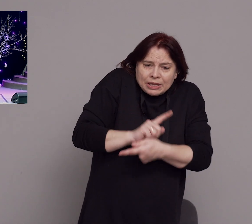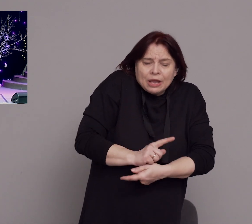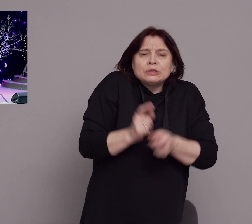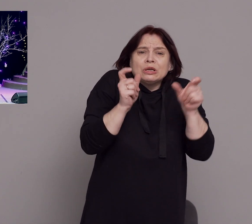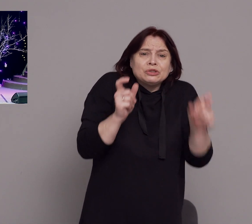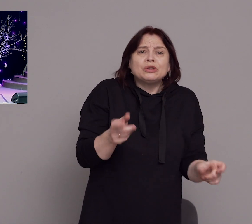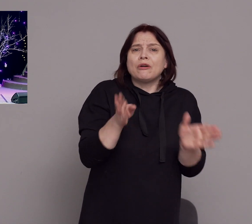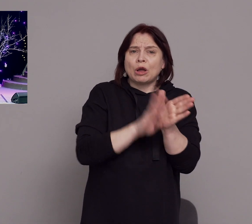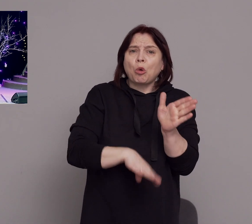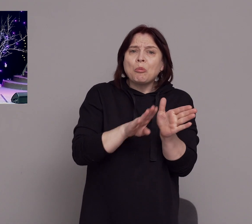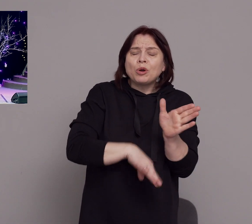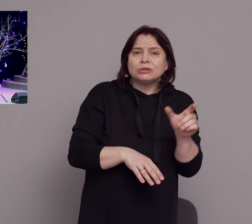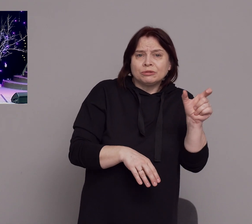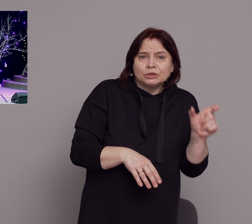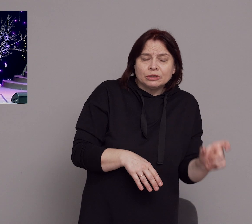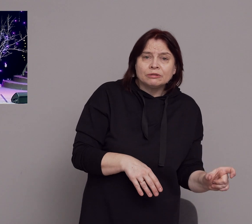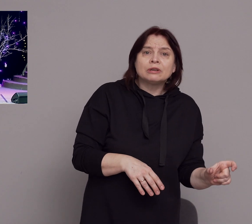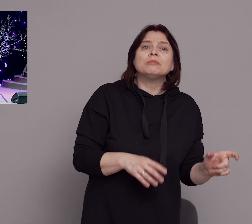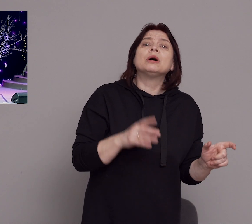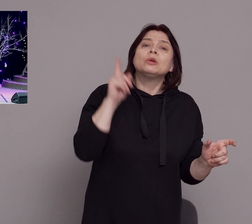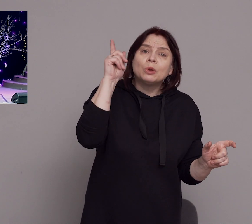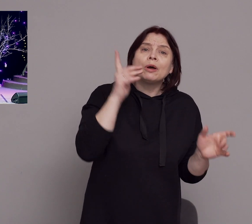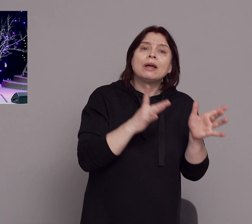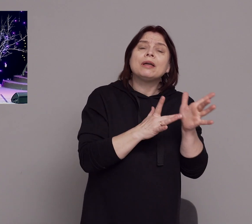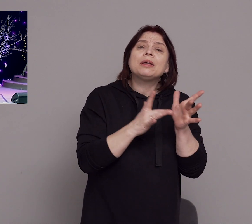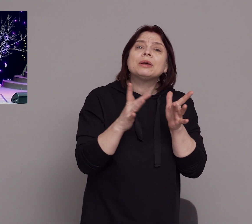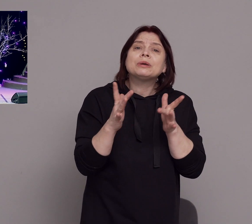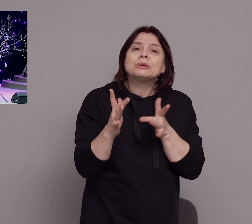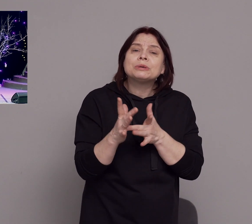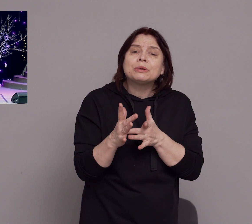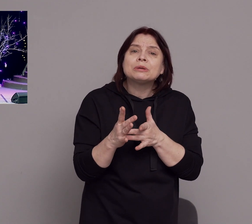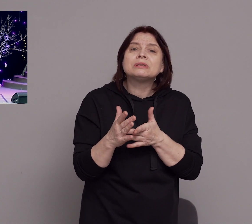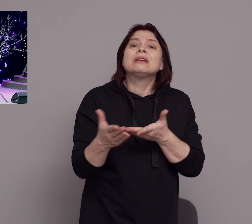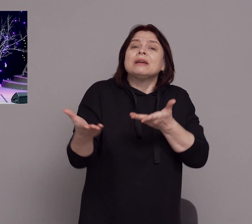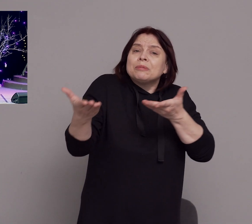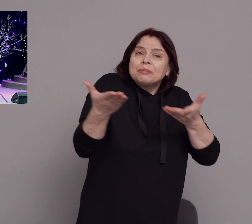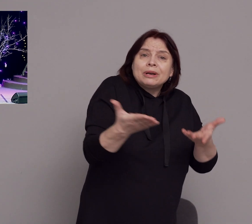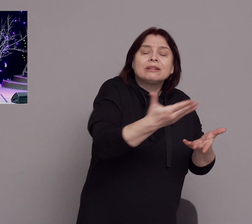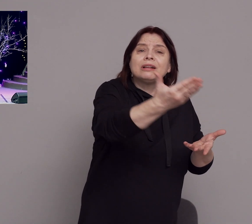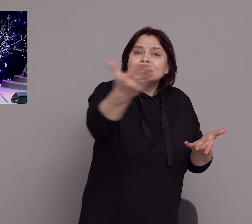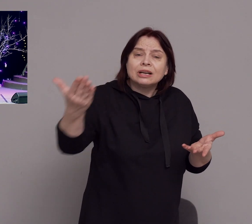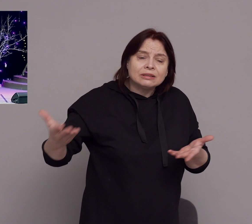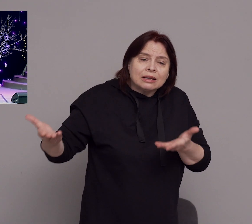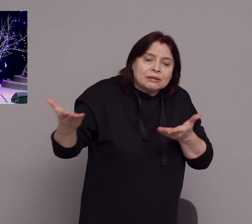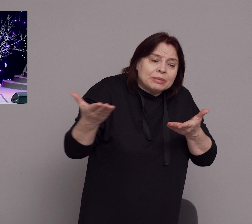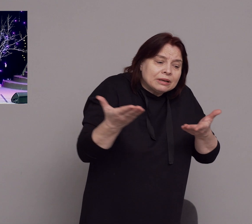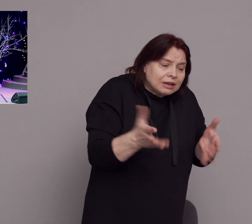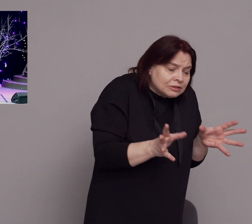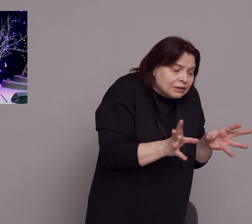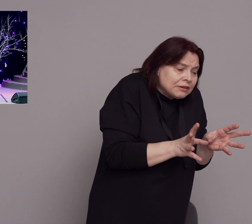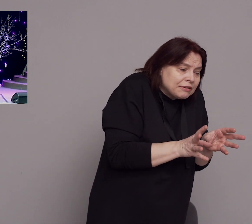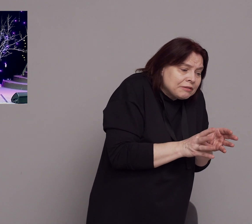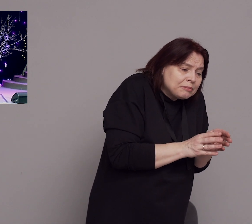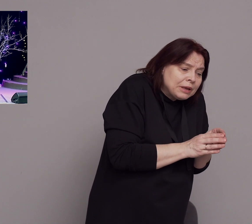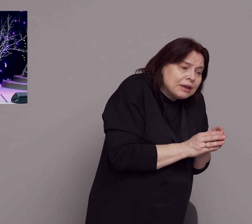нас. Иисус также приглашает нас. Он приглашает нас в этот путь. Он приглашает нас разделить этот путь с